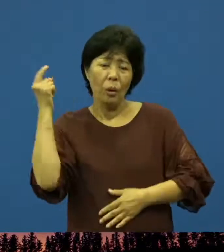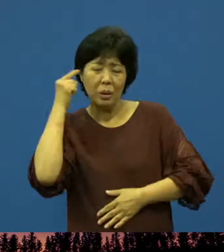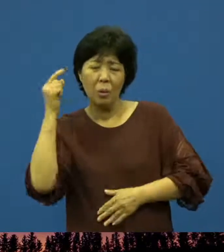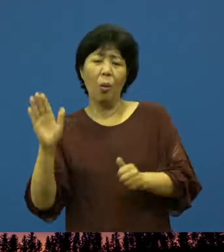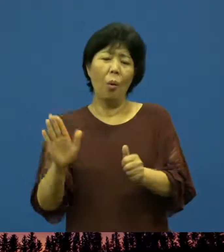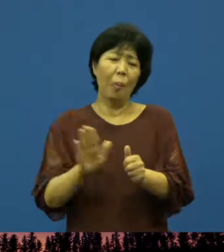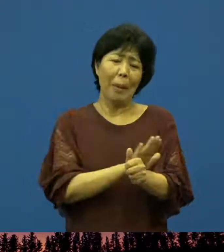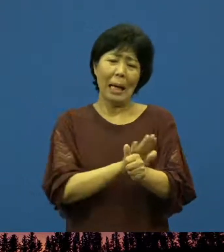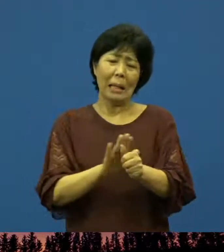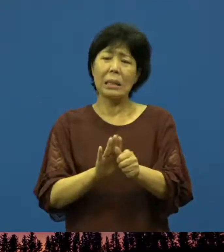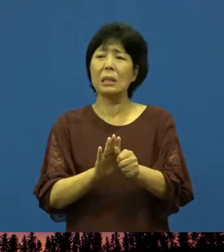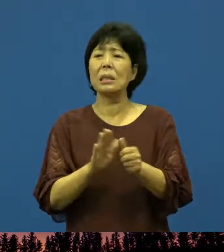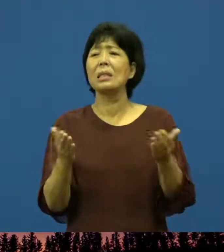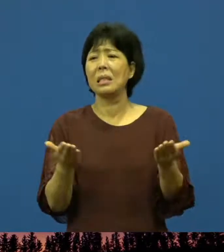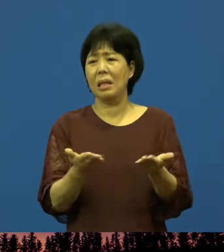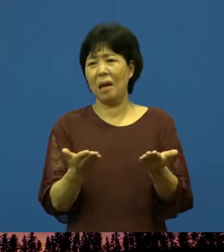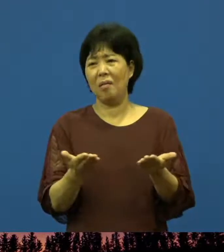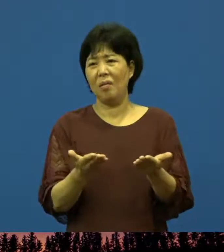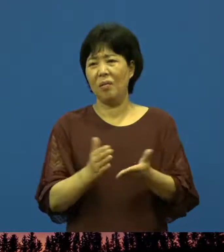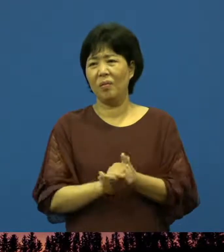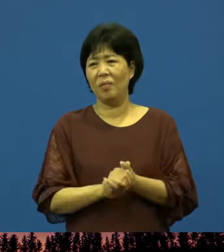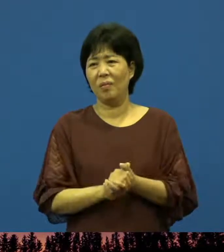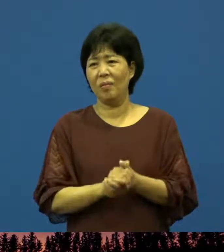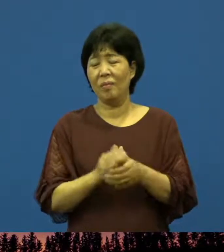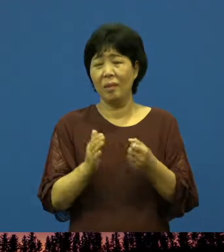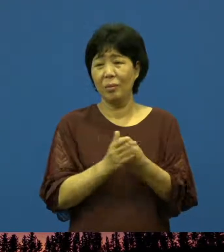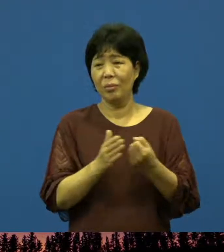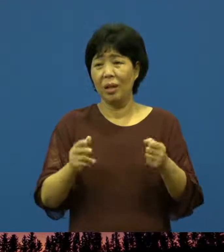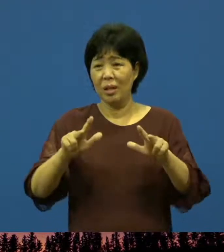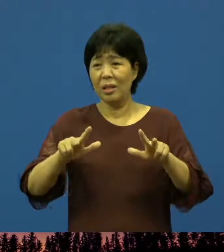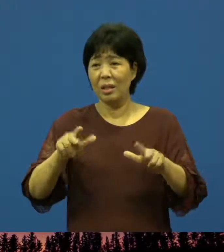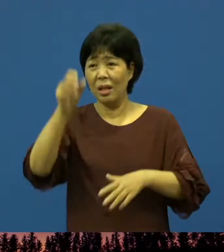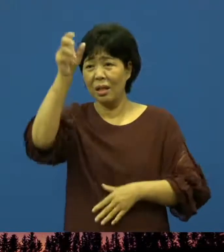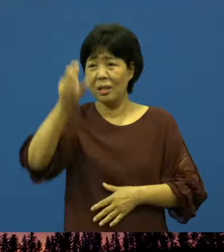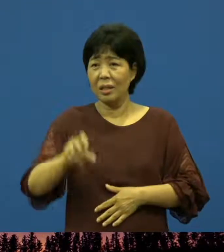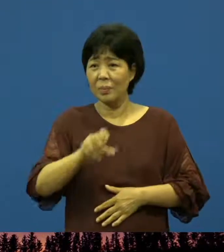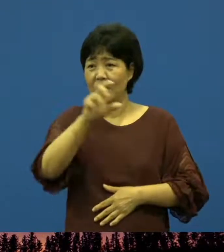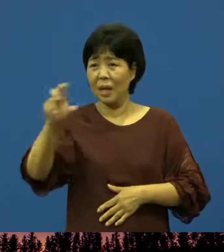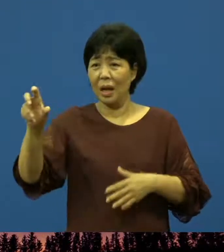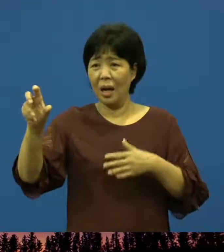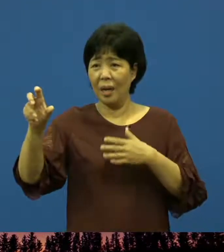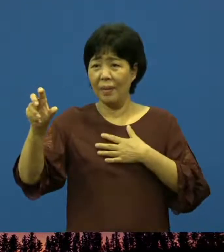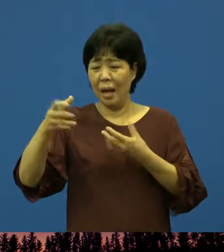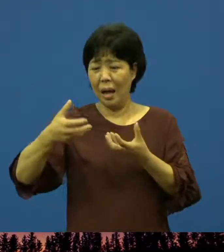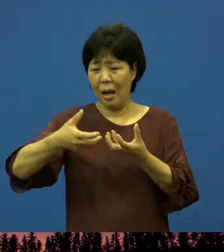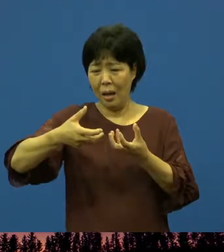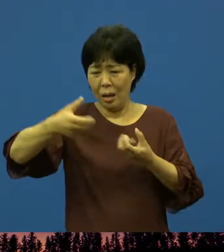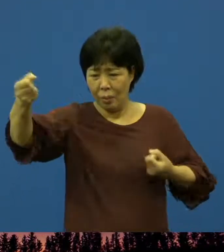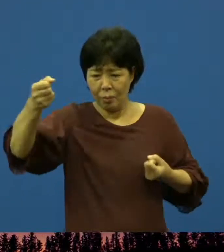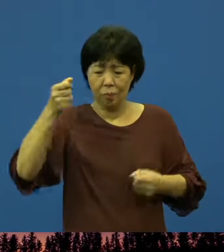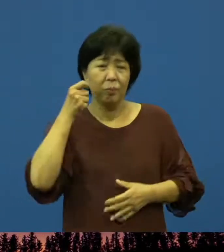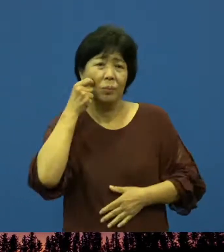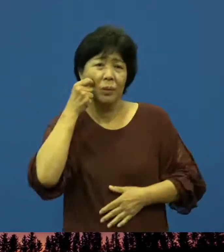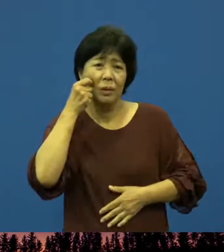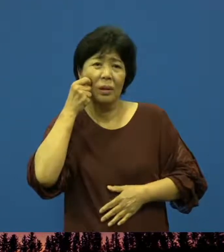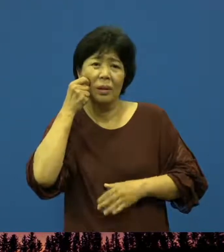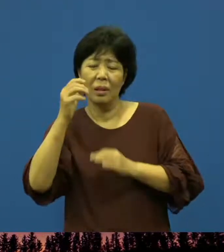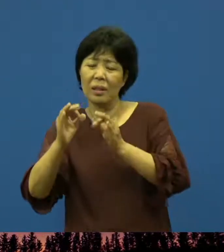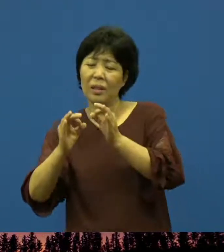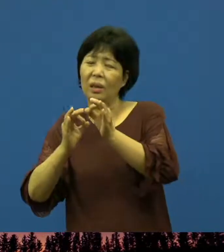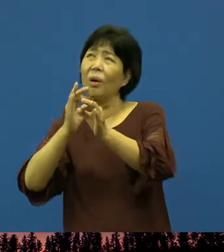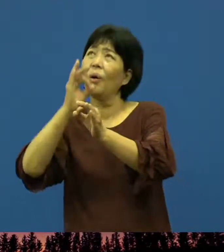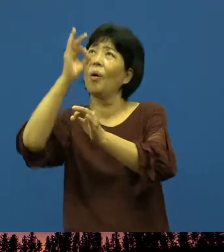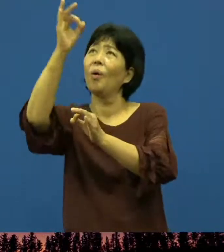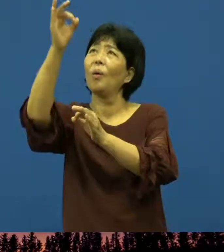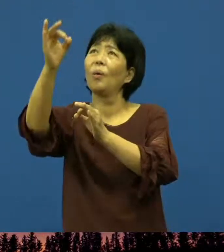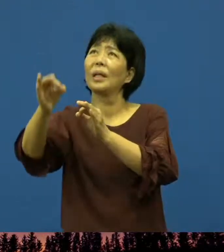없을 정도로 하나가 된 그 사건이 되면 이제는 다른 차원의 인생을 살아갈 수밖에 없어요. 왜냐하면 영원의 신 그분이 내 안에